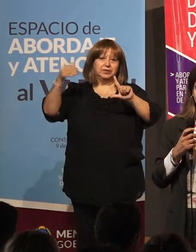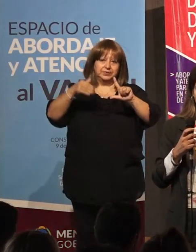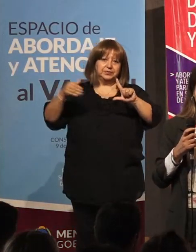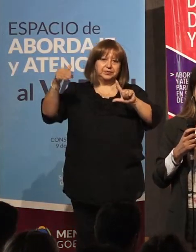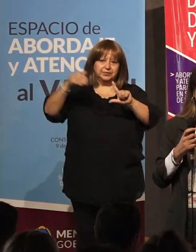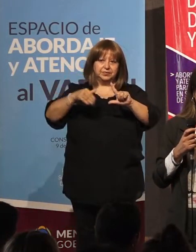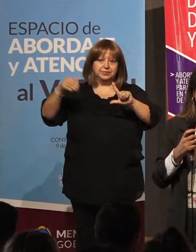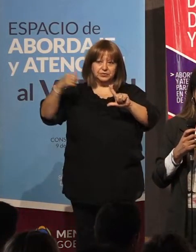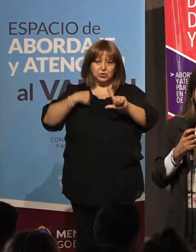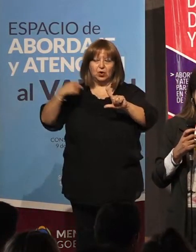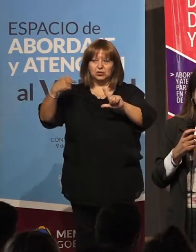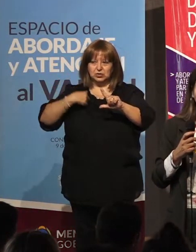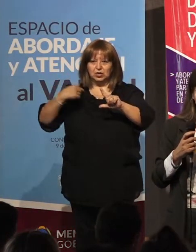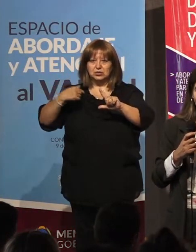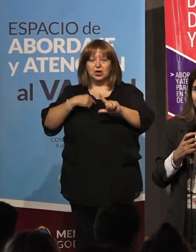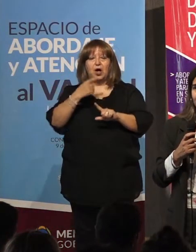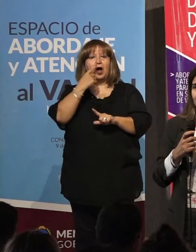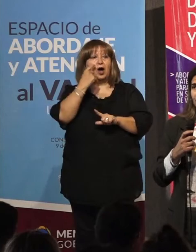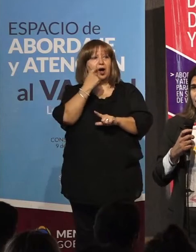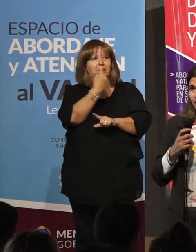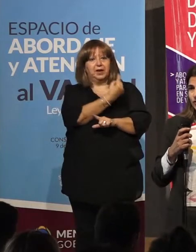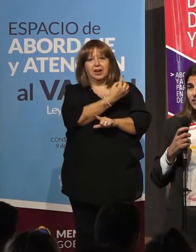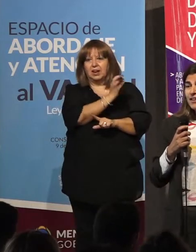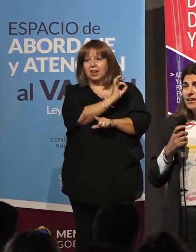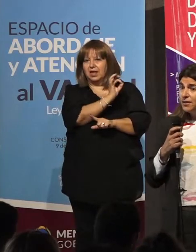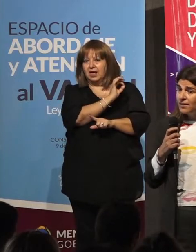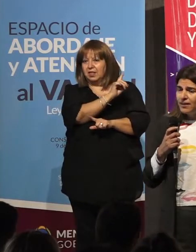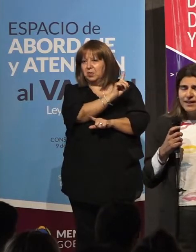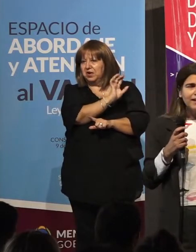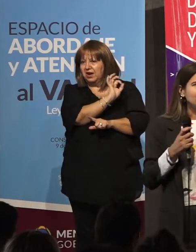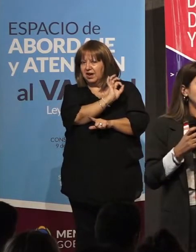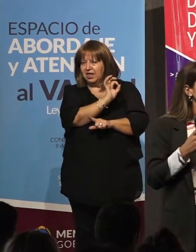una. ¿No? Entonces...